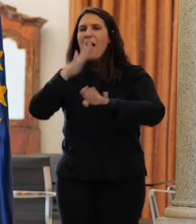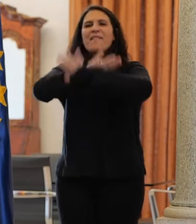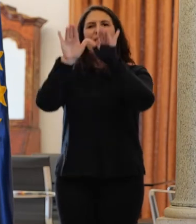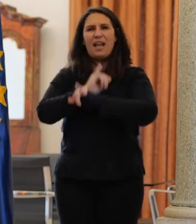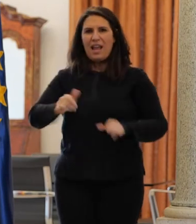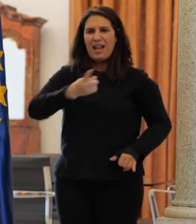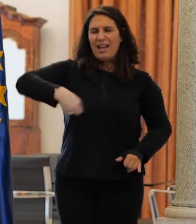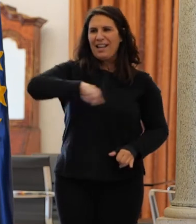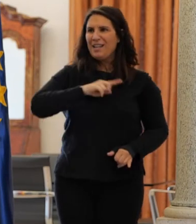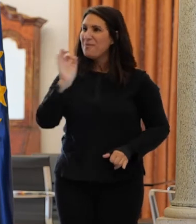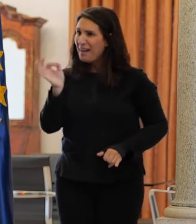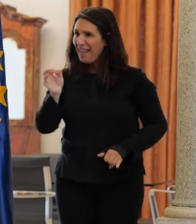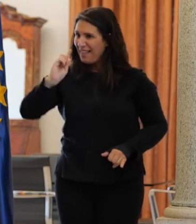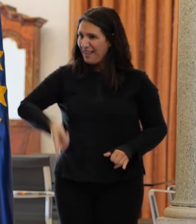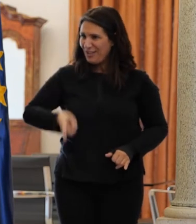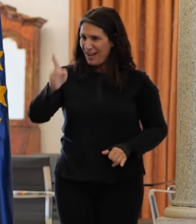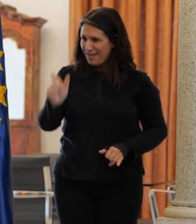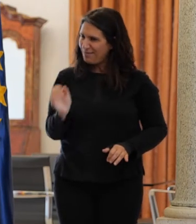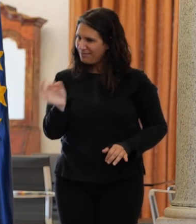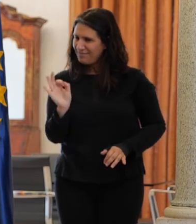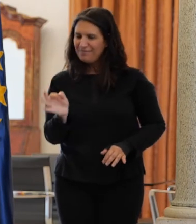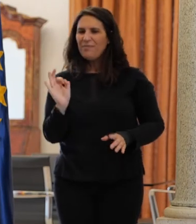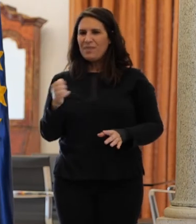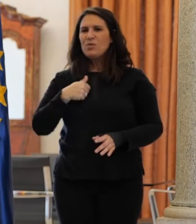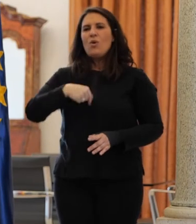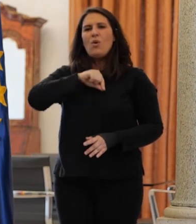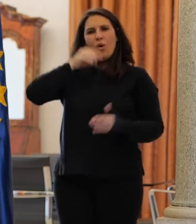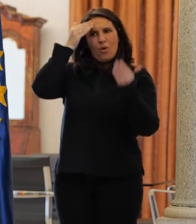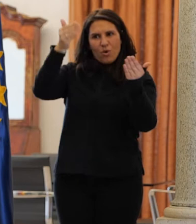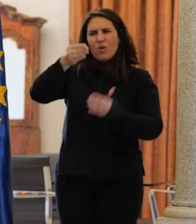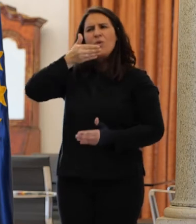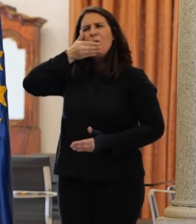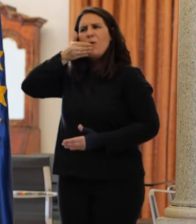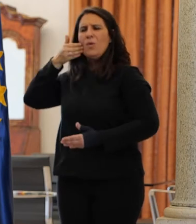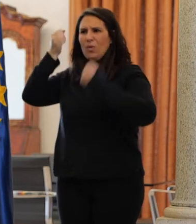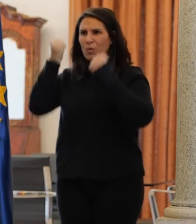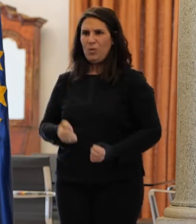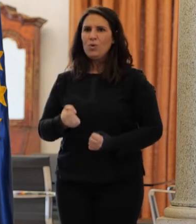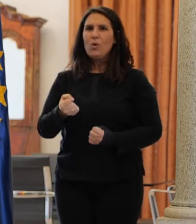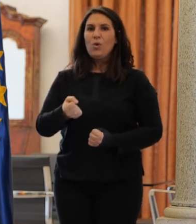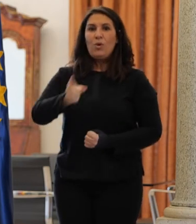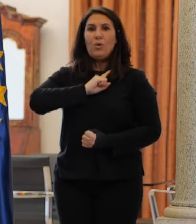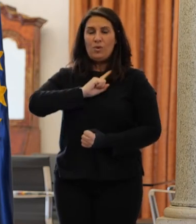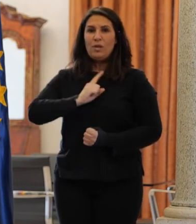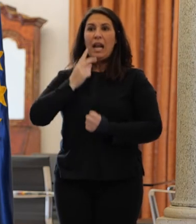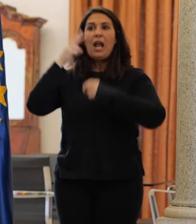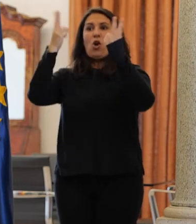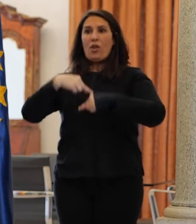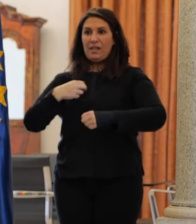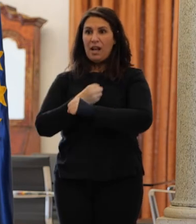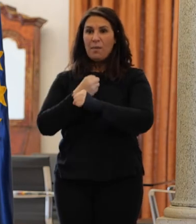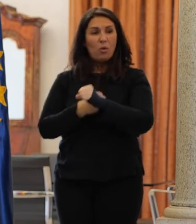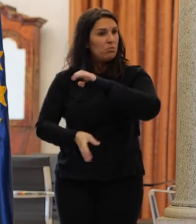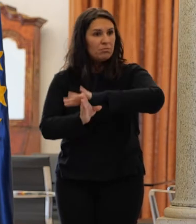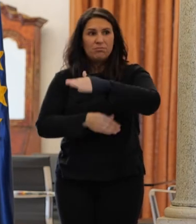nosotros, ¿verdad? Beatriz, la directora. Es un honor, un orgullo muy grande que nos reconozcáis este trabajo y seguimos